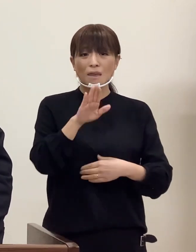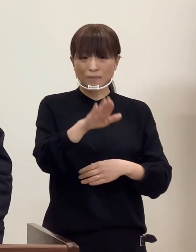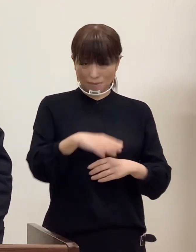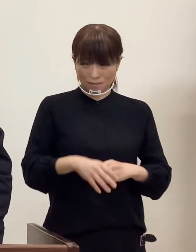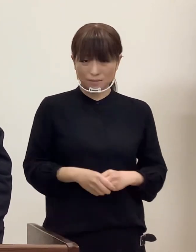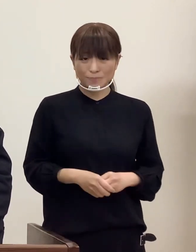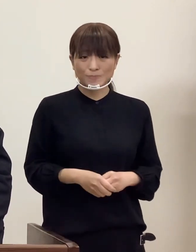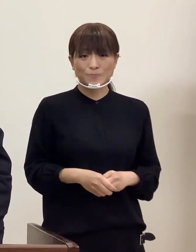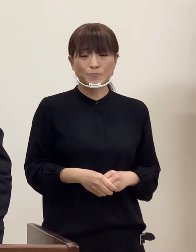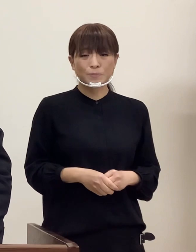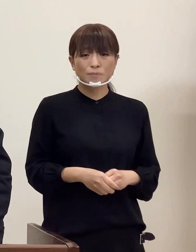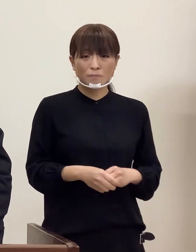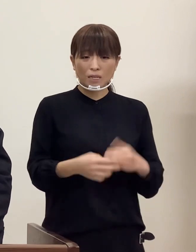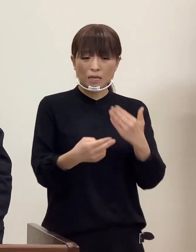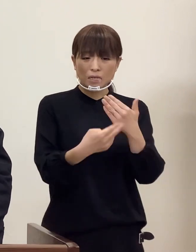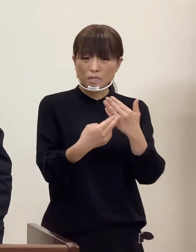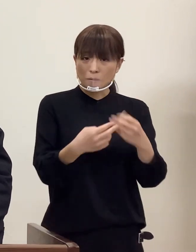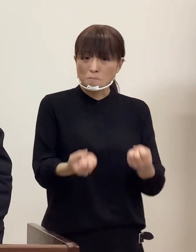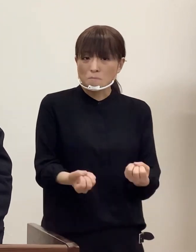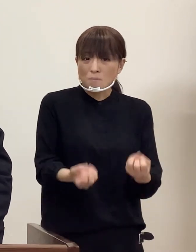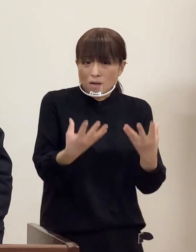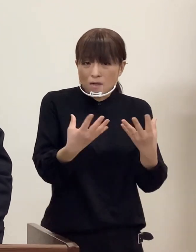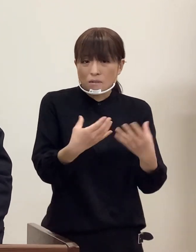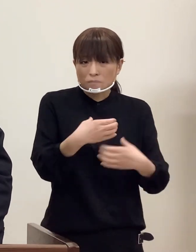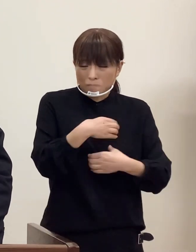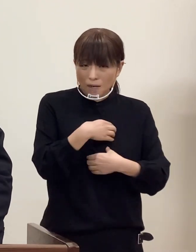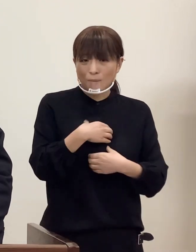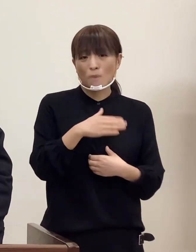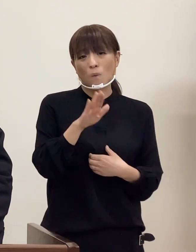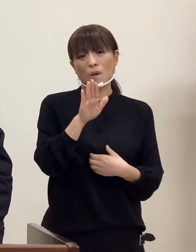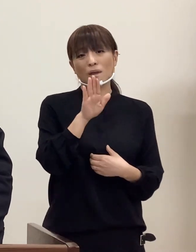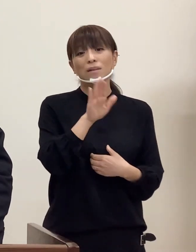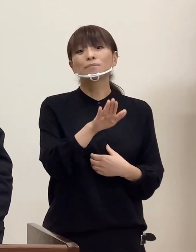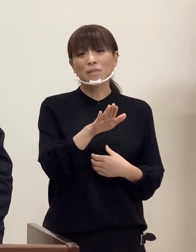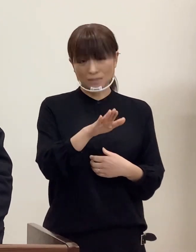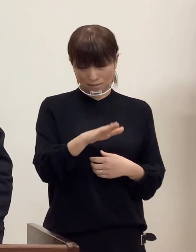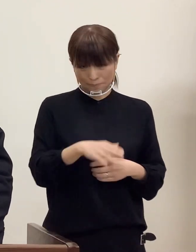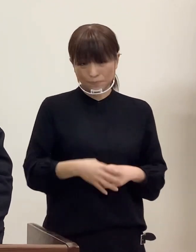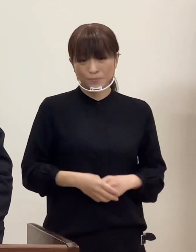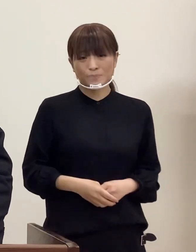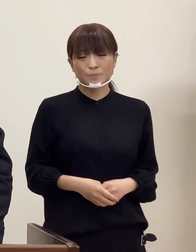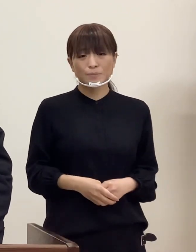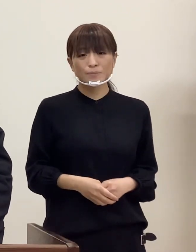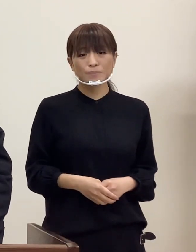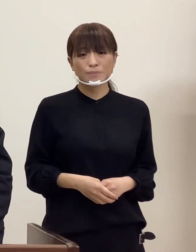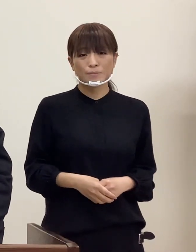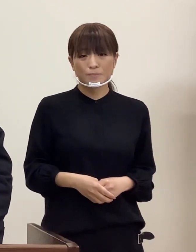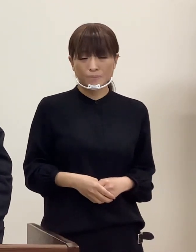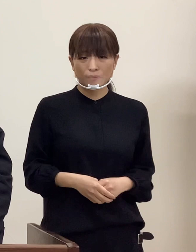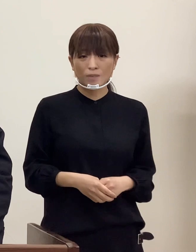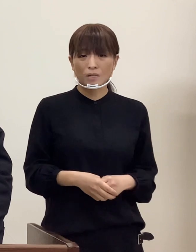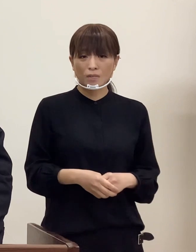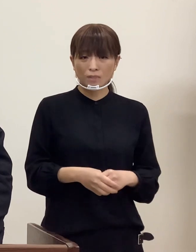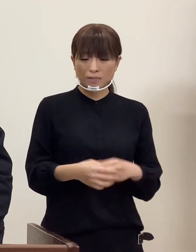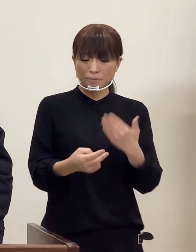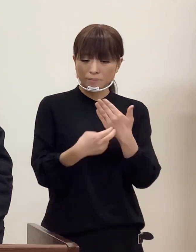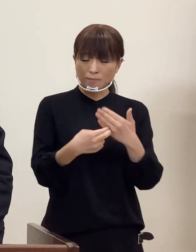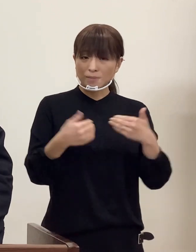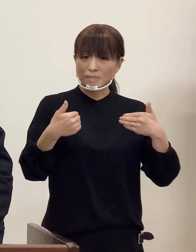。医療崩壊にもつながりかねない深刻な状態にございます。必要な方